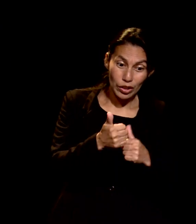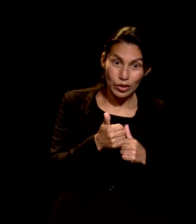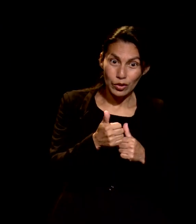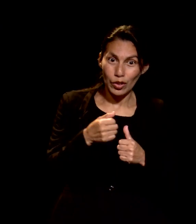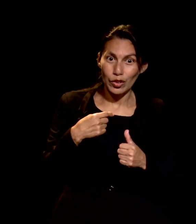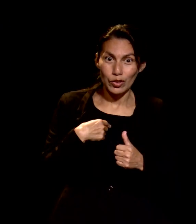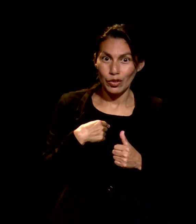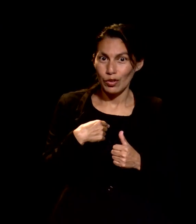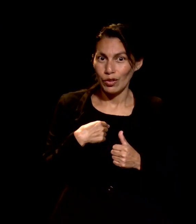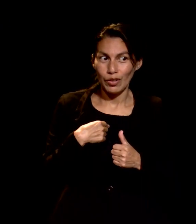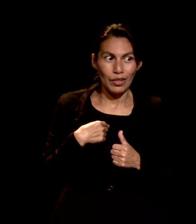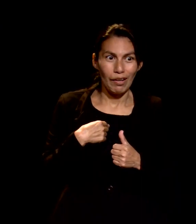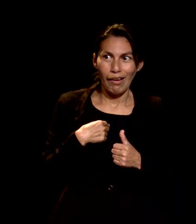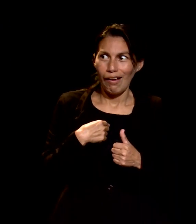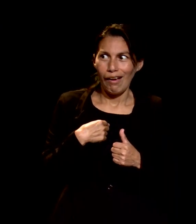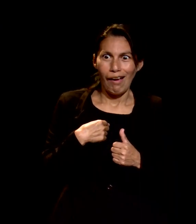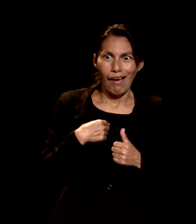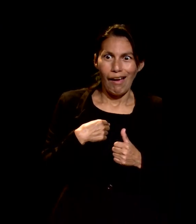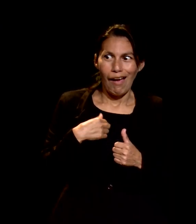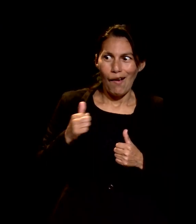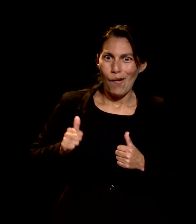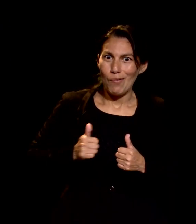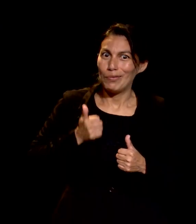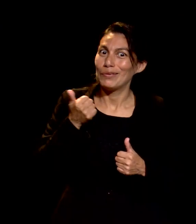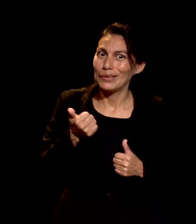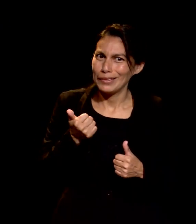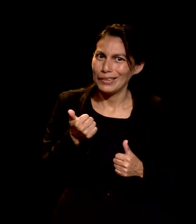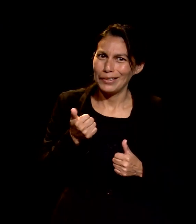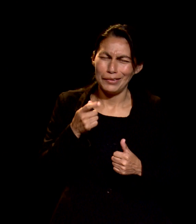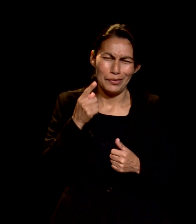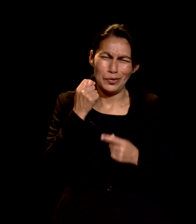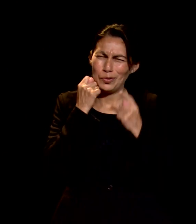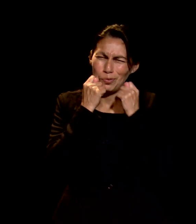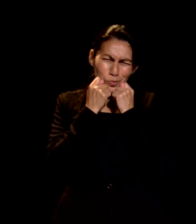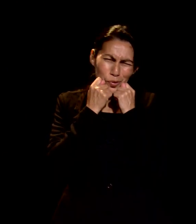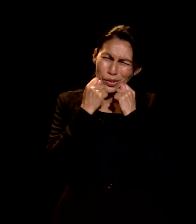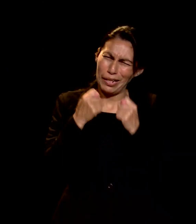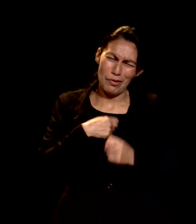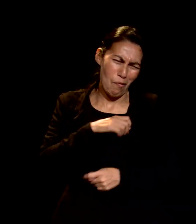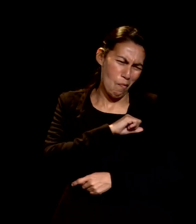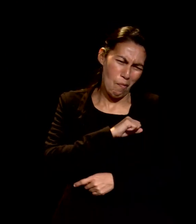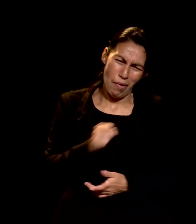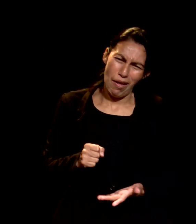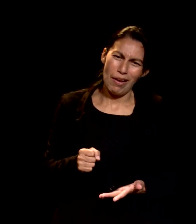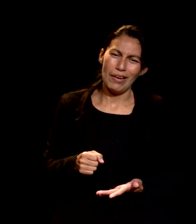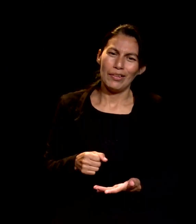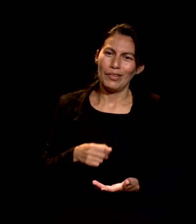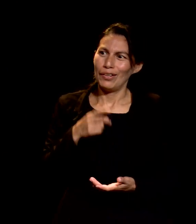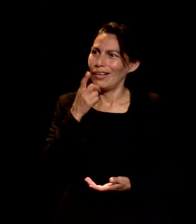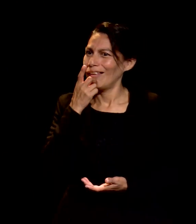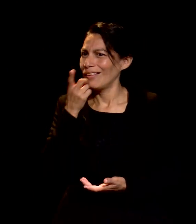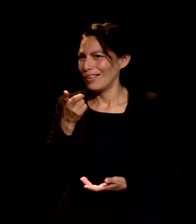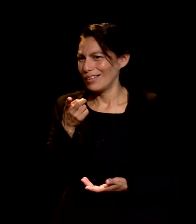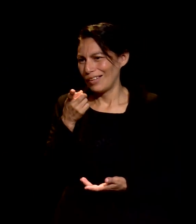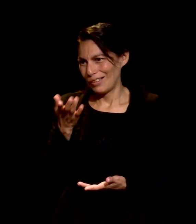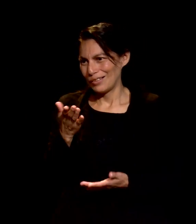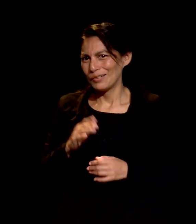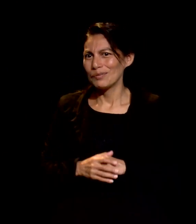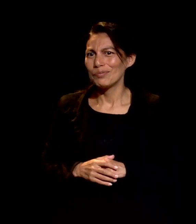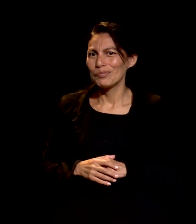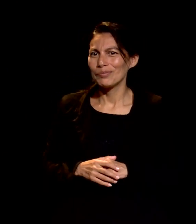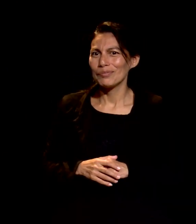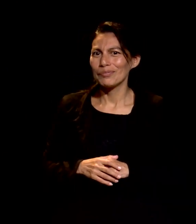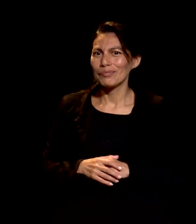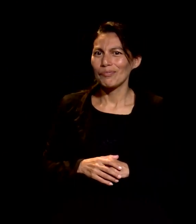y dije no puedo desaprovechar la oportunidad y así como estaba todo maltrecho le dije a ella le hablé